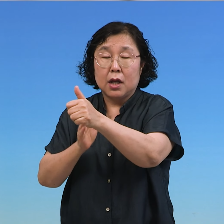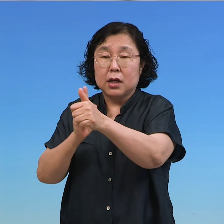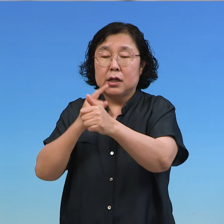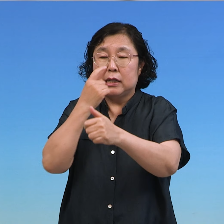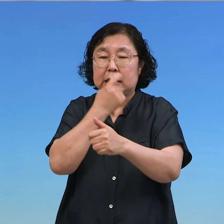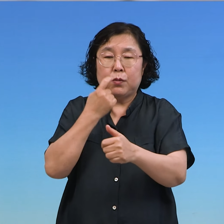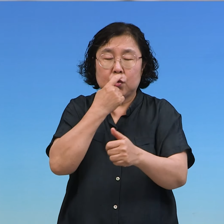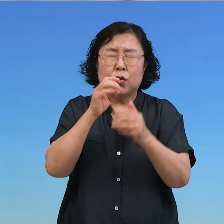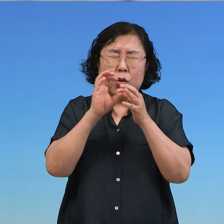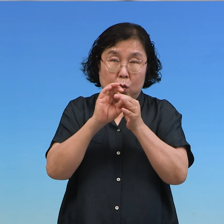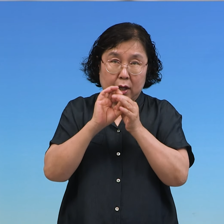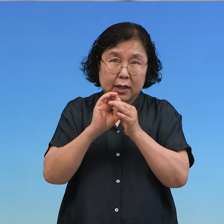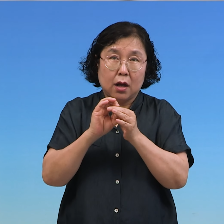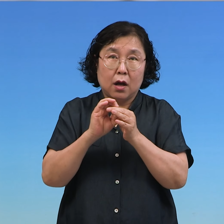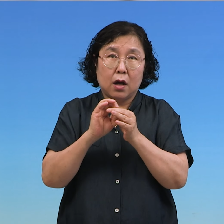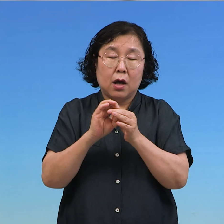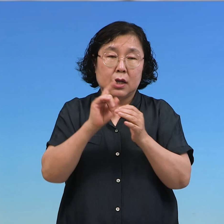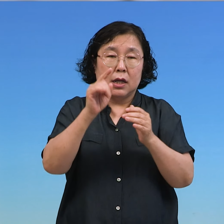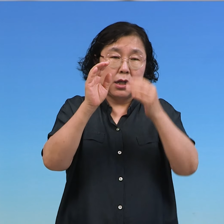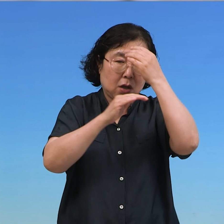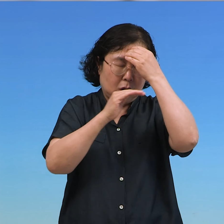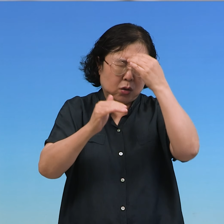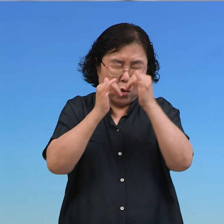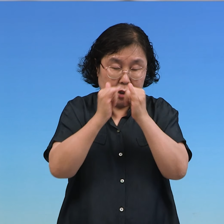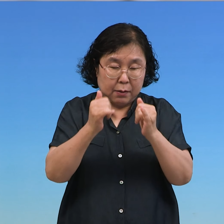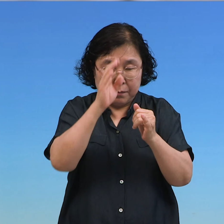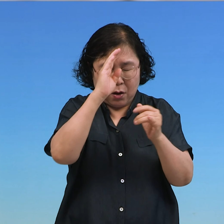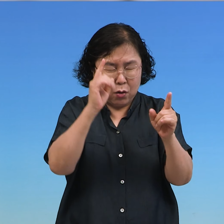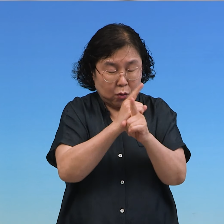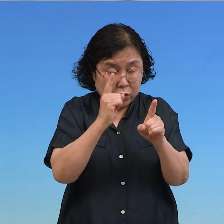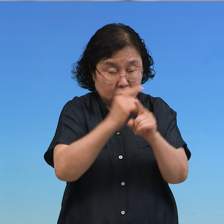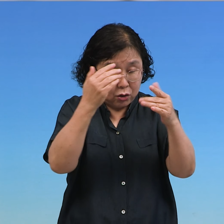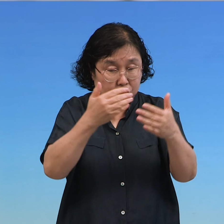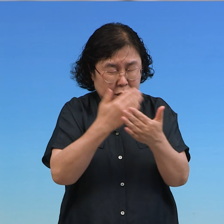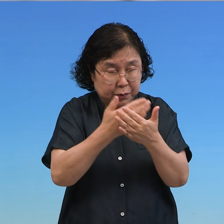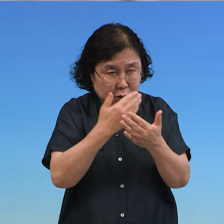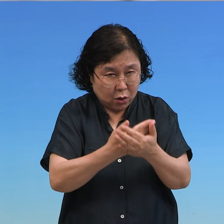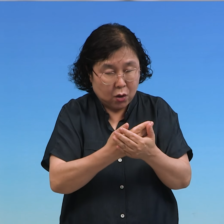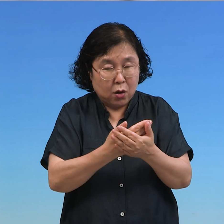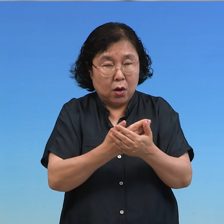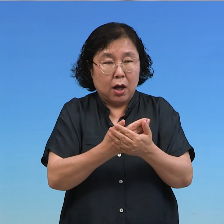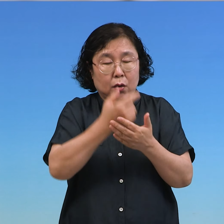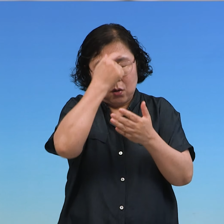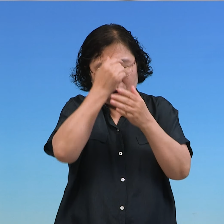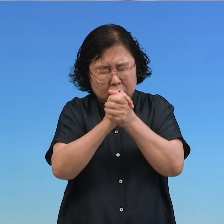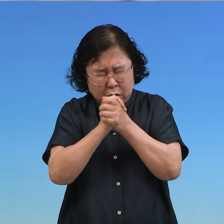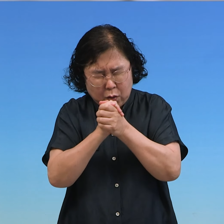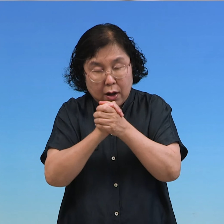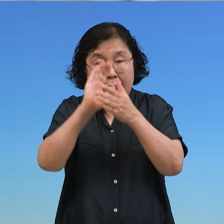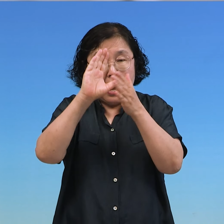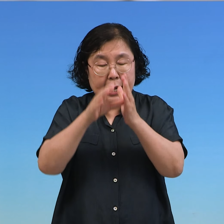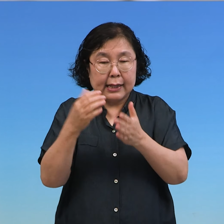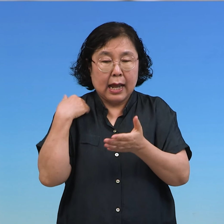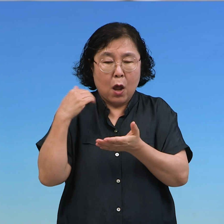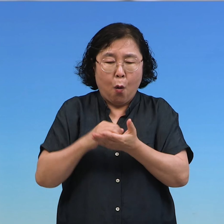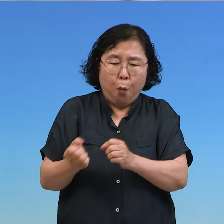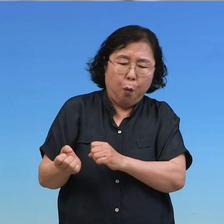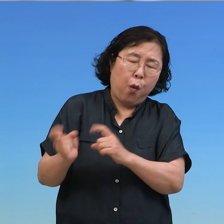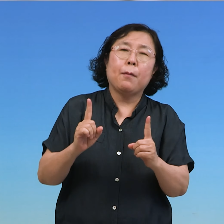그 입술을 통하여 하나님 이 성도님 치유하여 주시옵소서 그렇게 기도할 때 거기에 회복의 능력이 좀